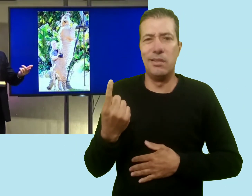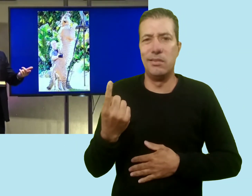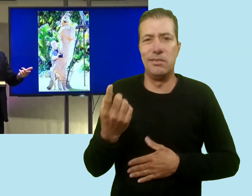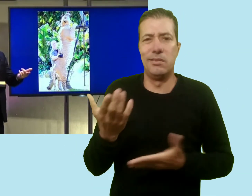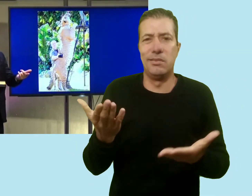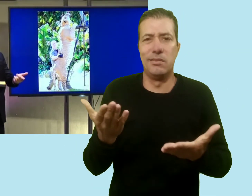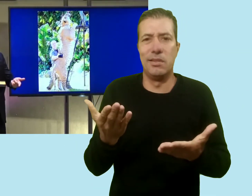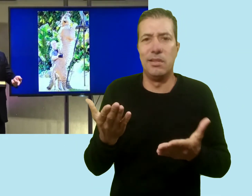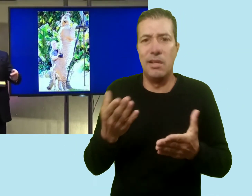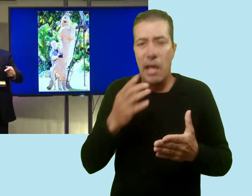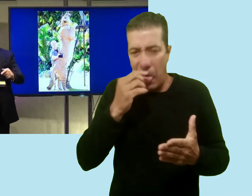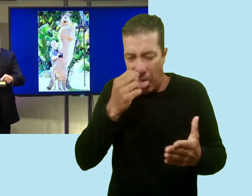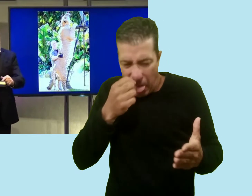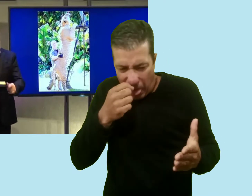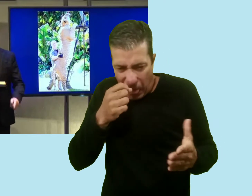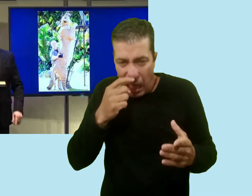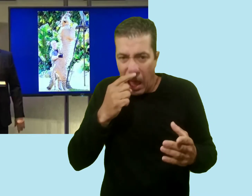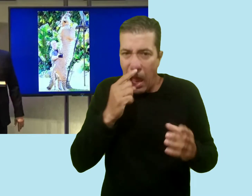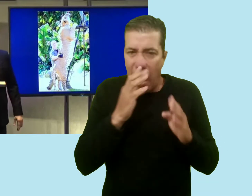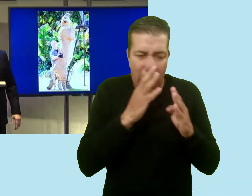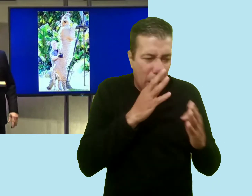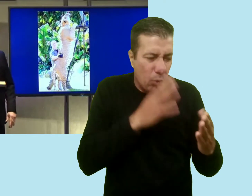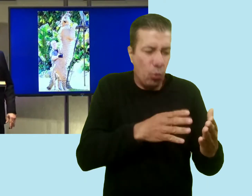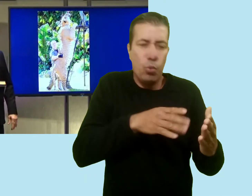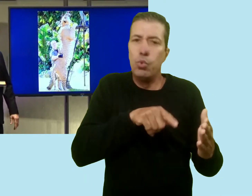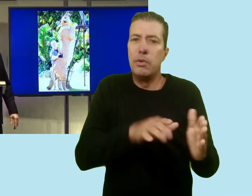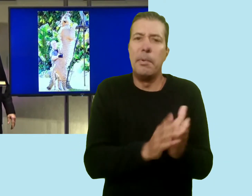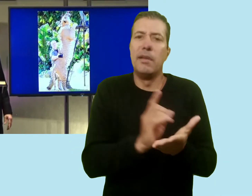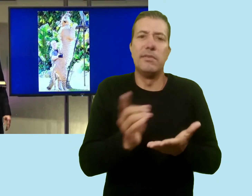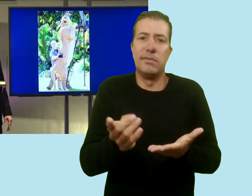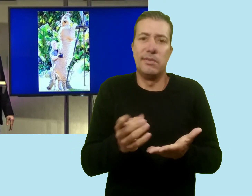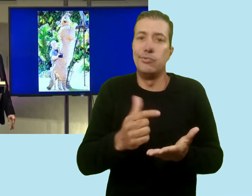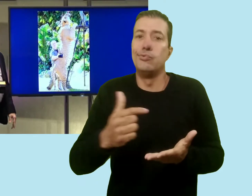Mais história da carochinha do que eles acusam a Bíblia de o ser.